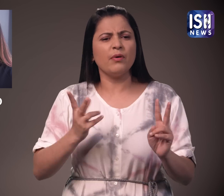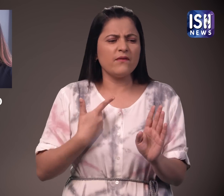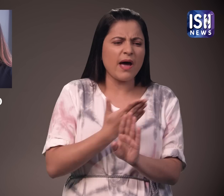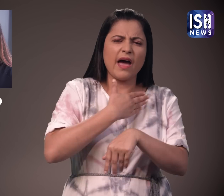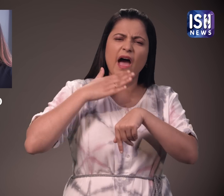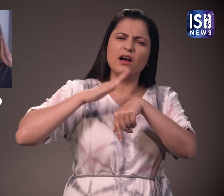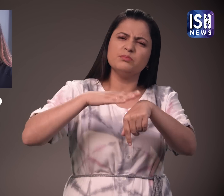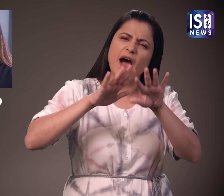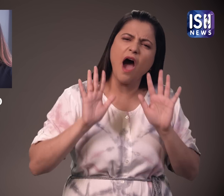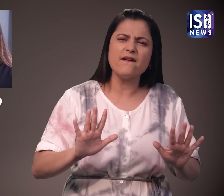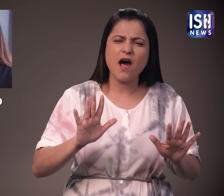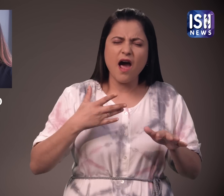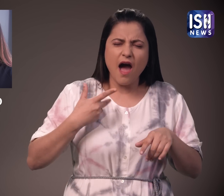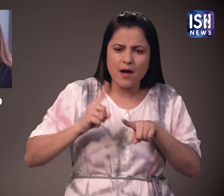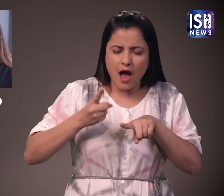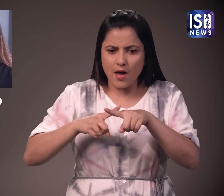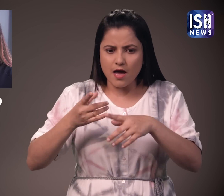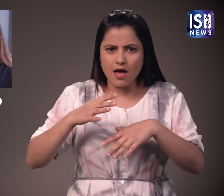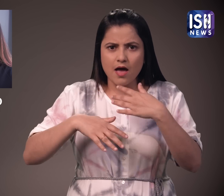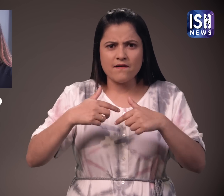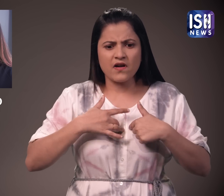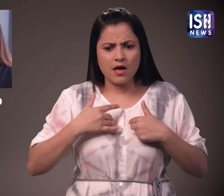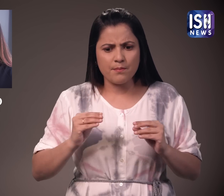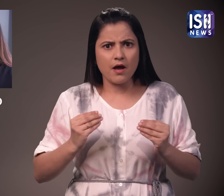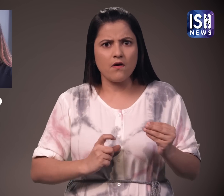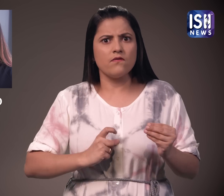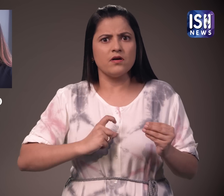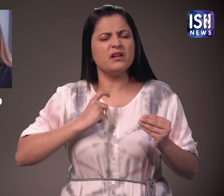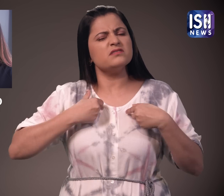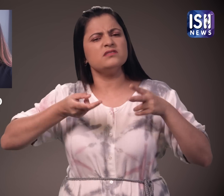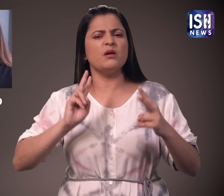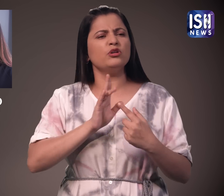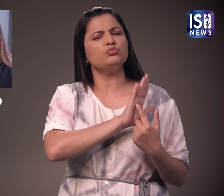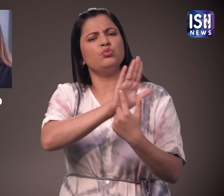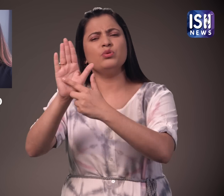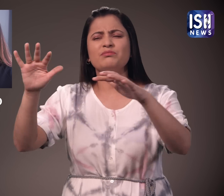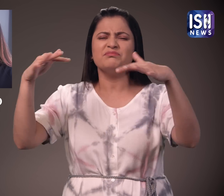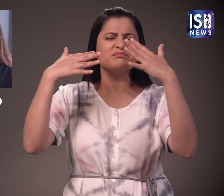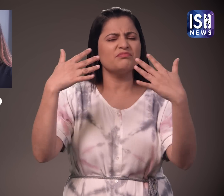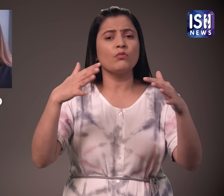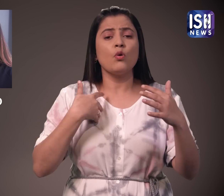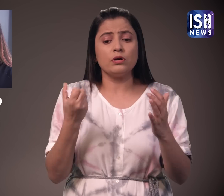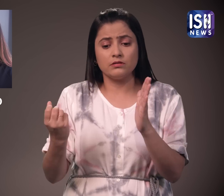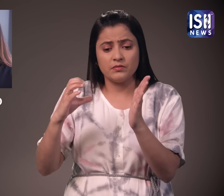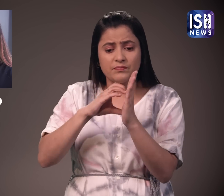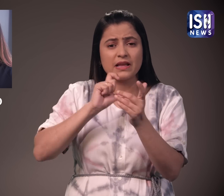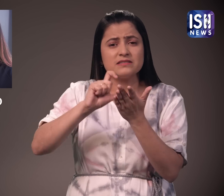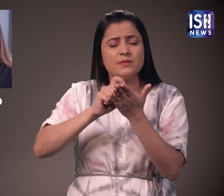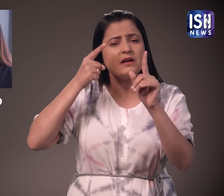पिछले दो वर्षों के अनुभव के साथ अब वह अश्वस्त है और अपने चेहरे को लेकर शर्मिन्दा नहीं है उसने दूसरों को